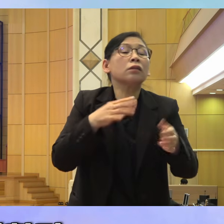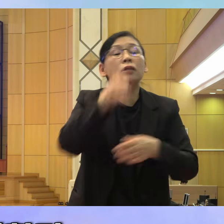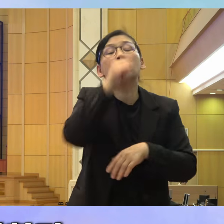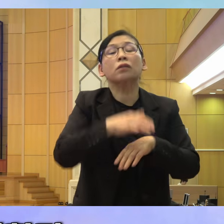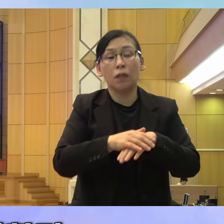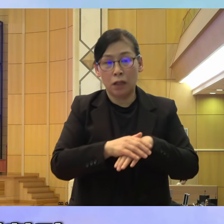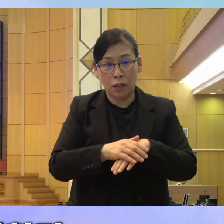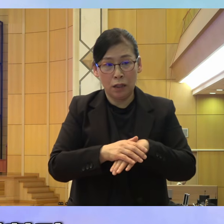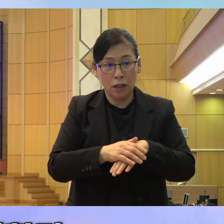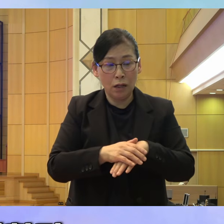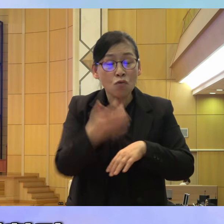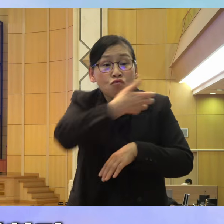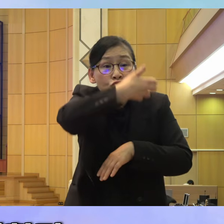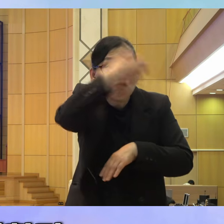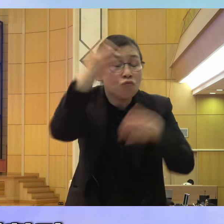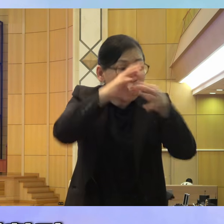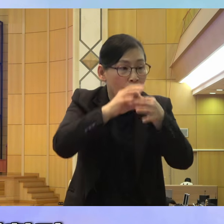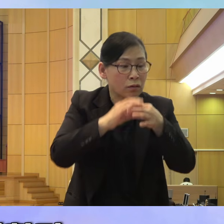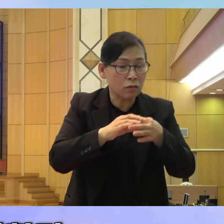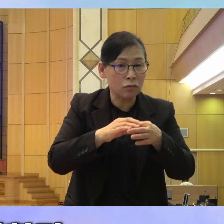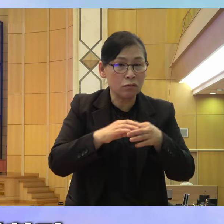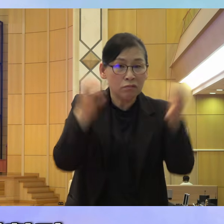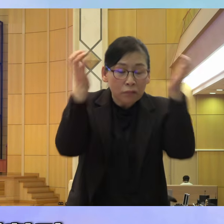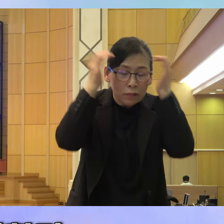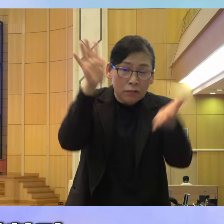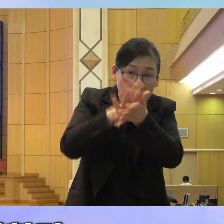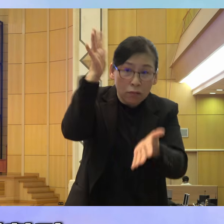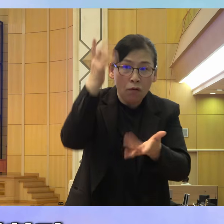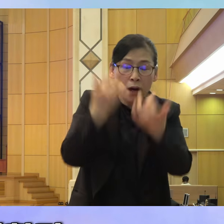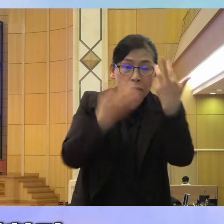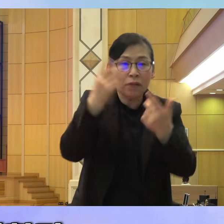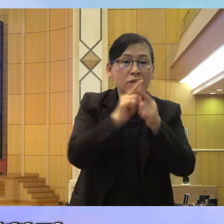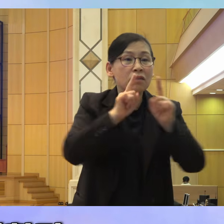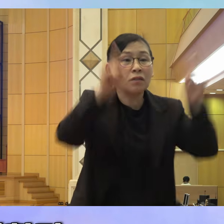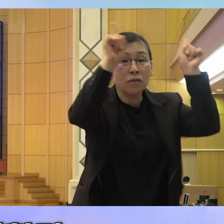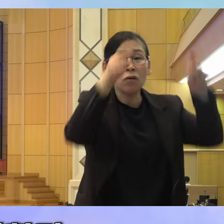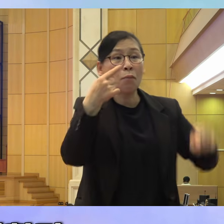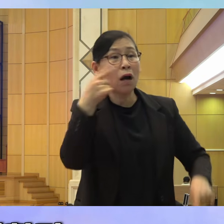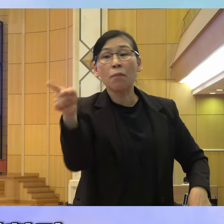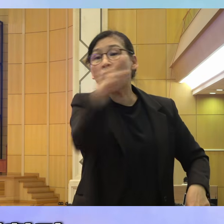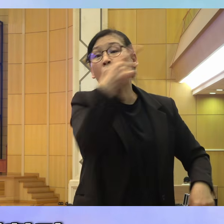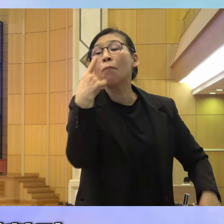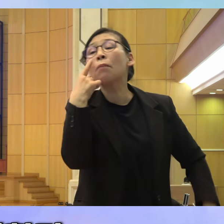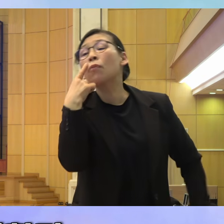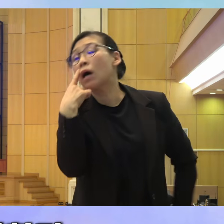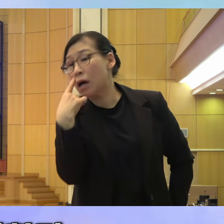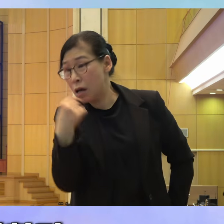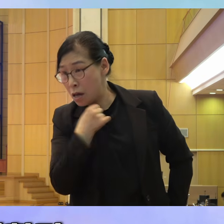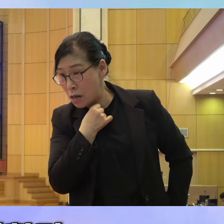것처럼 꿈을 통해서도 그런 고통이 있는데 지옥불에 한번 들어가 볼라요?